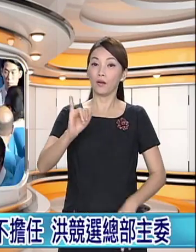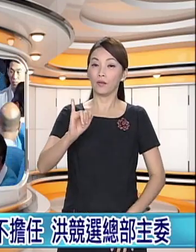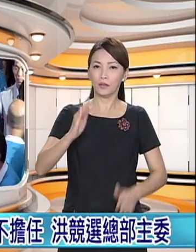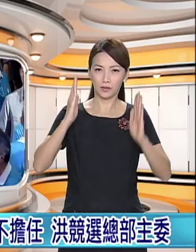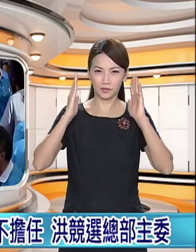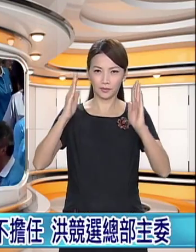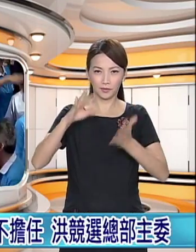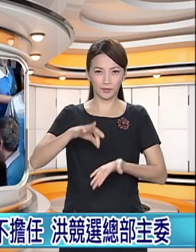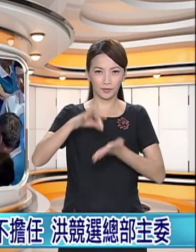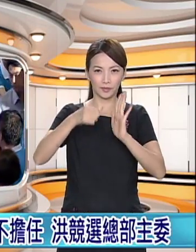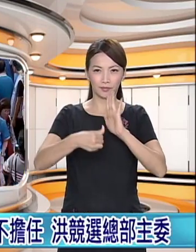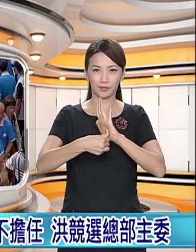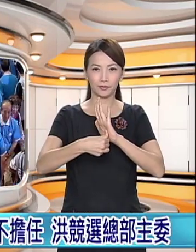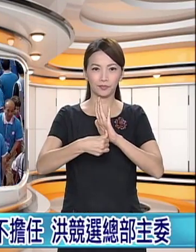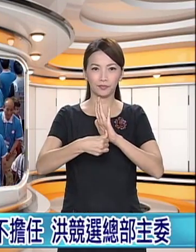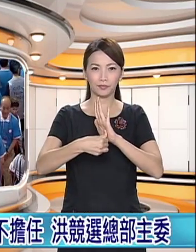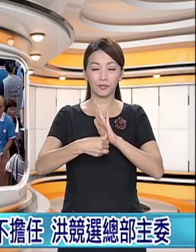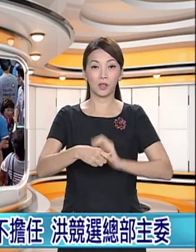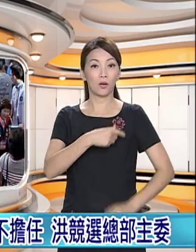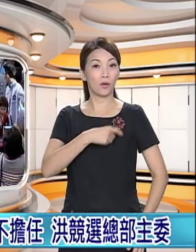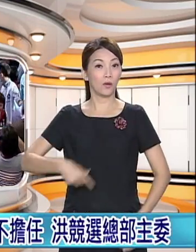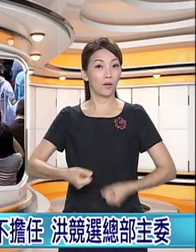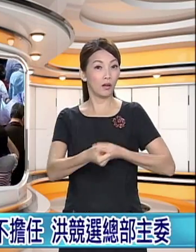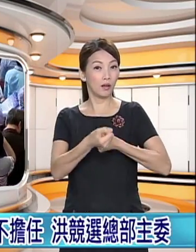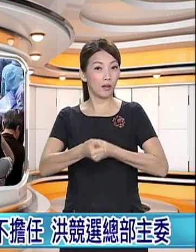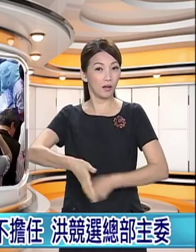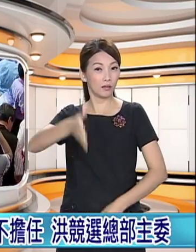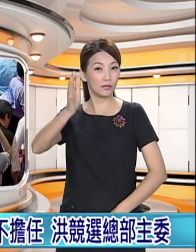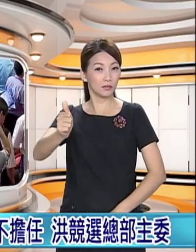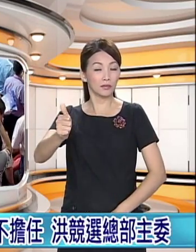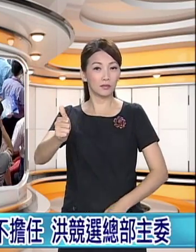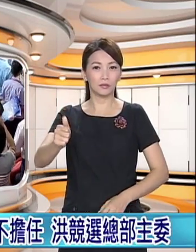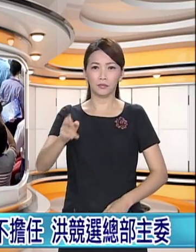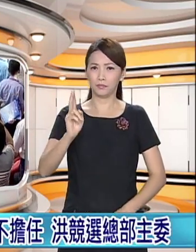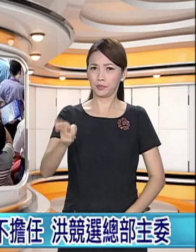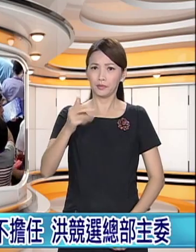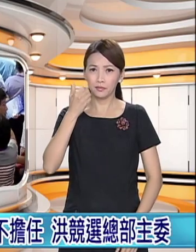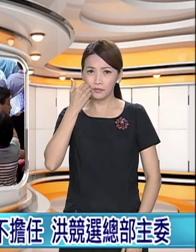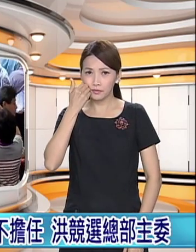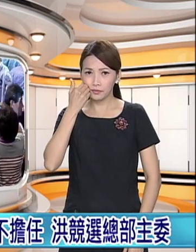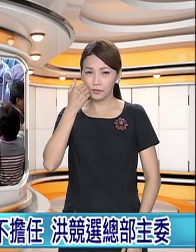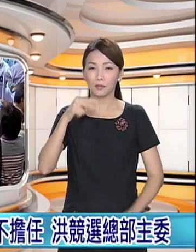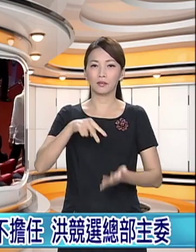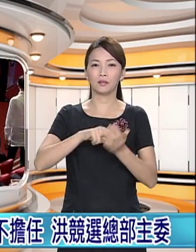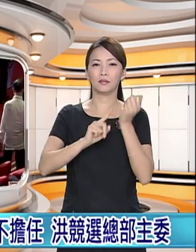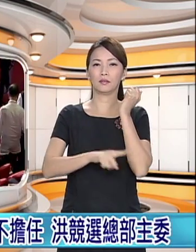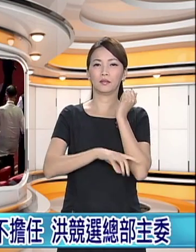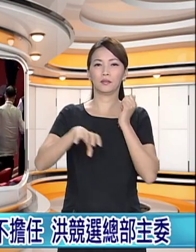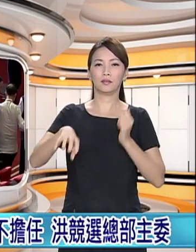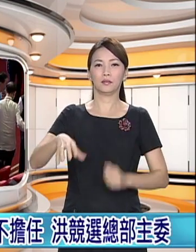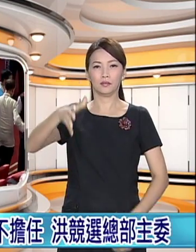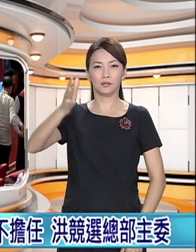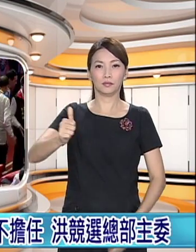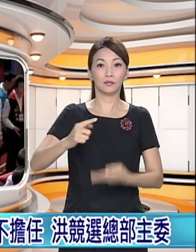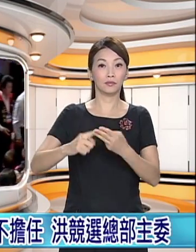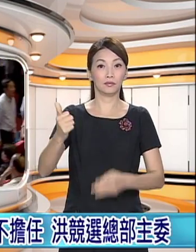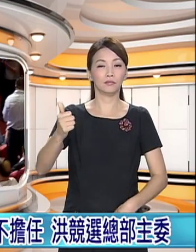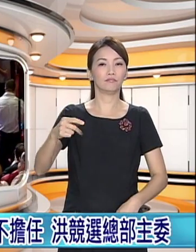黄孝柱被正式提名之后，竞选总部主委一职，立法院长王金平重申